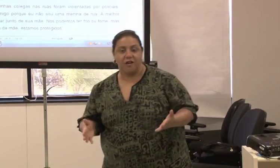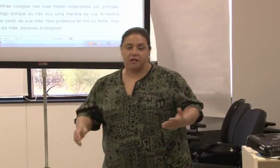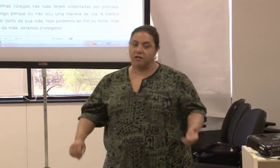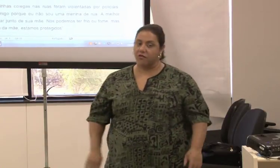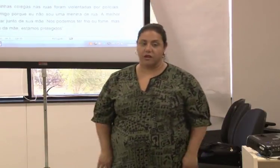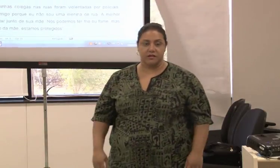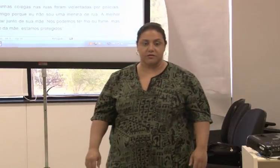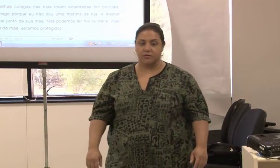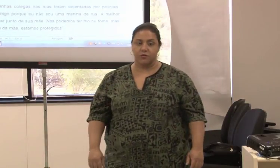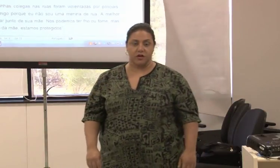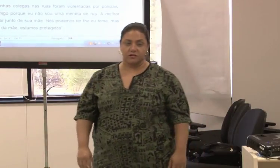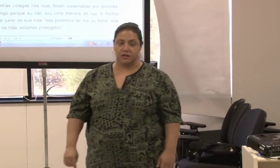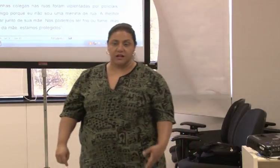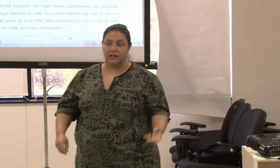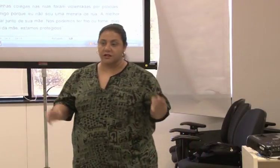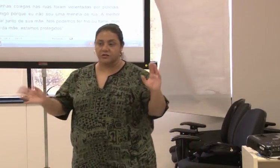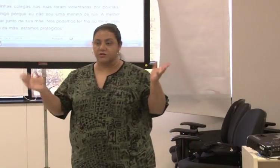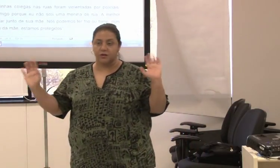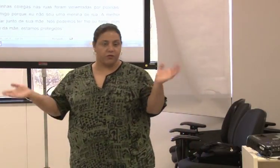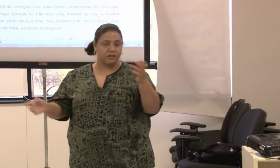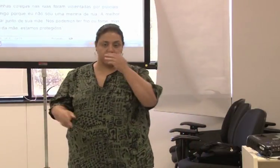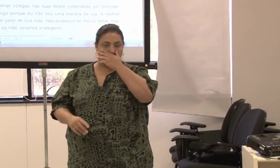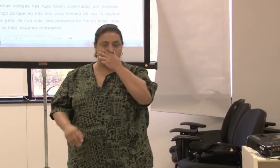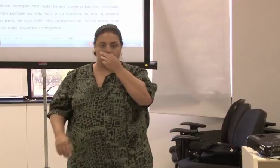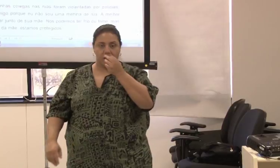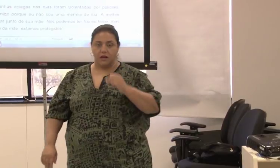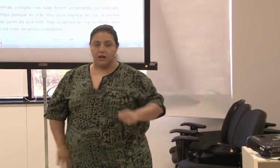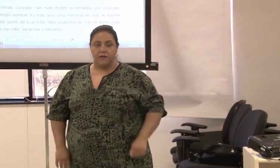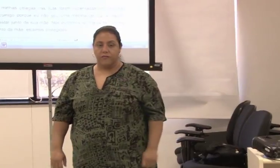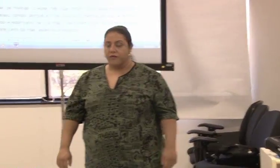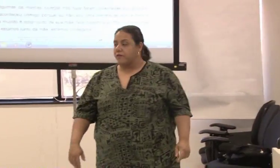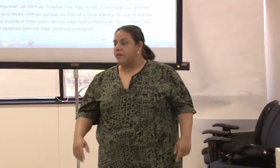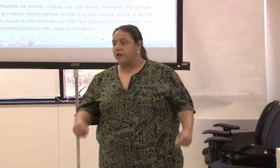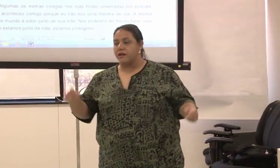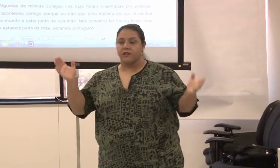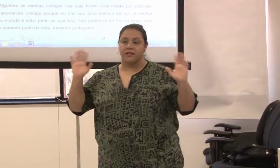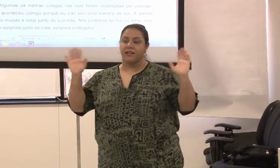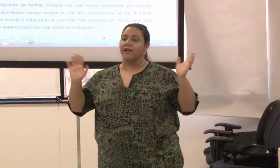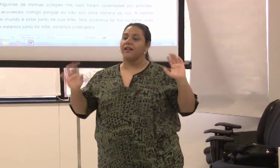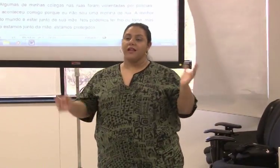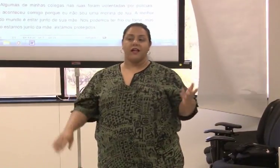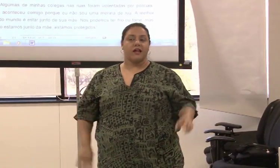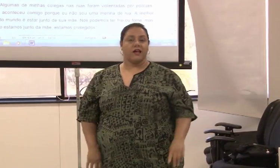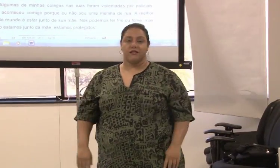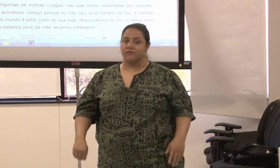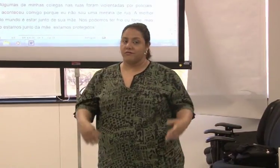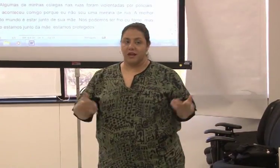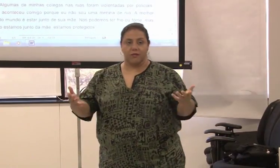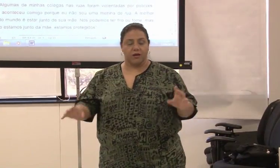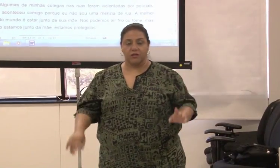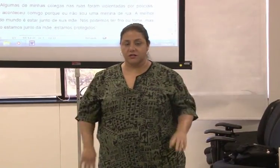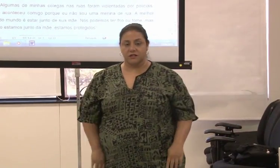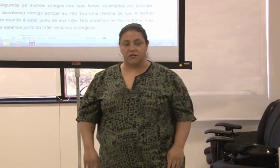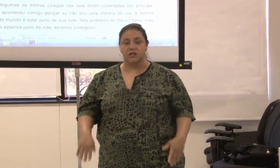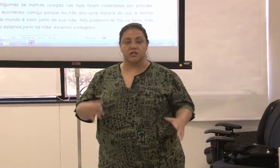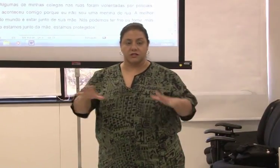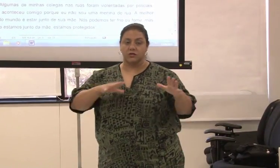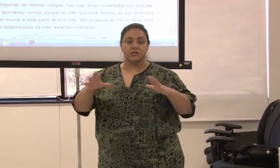Não faz isso nunca, assim. Na tradução, você não faz isso nunca. Né? Não tem a menor condição. Eu acho que essas coisas são meio